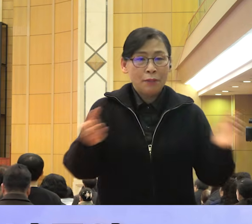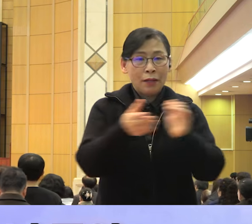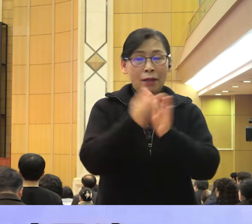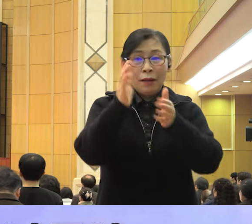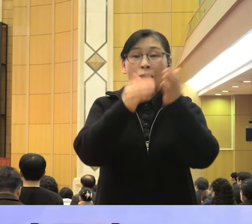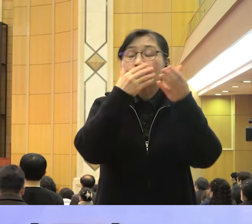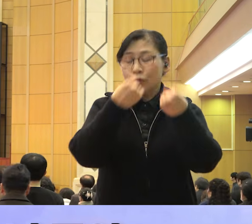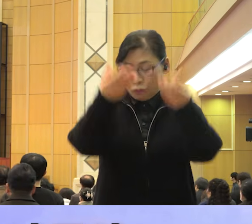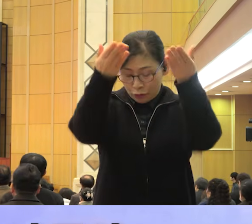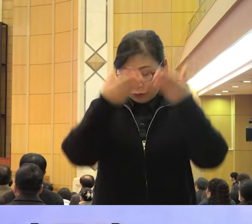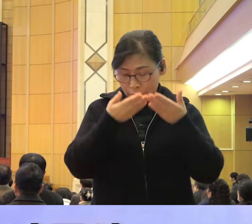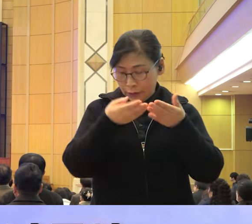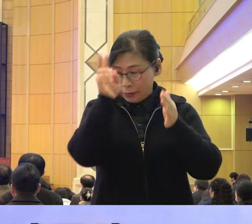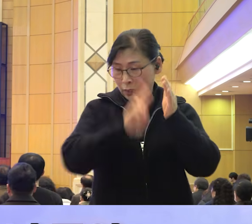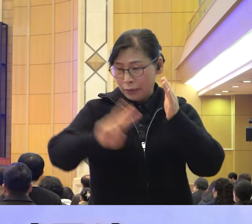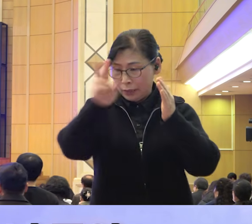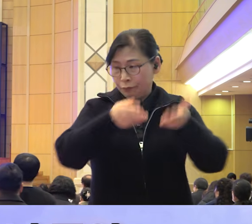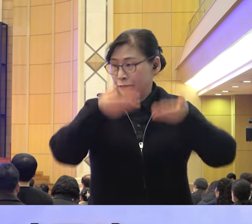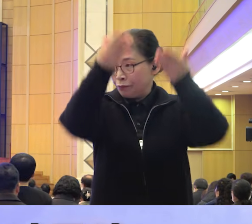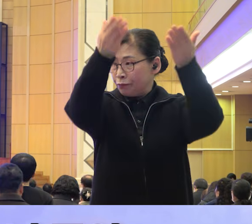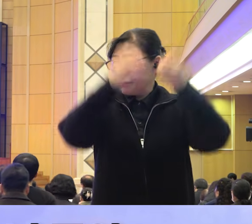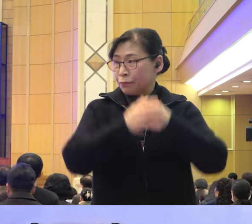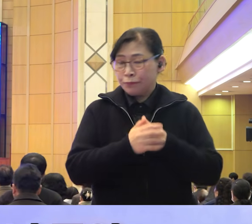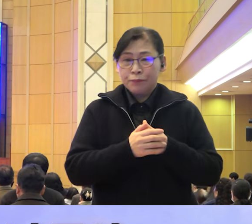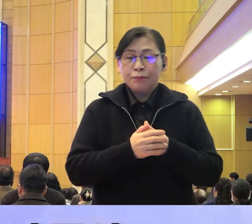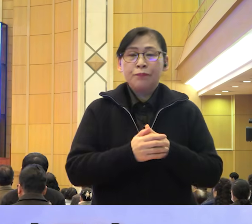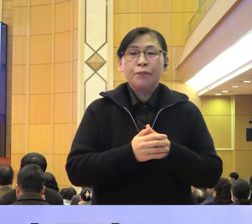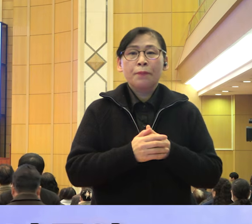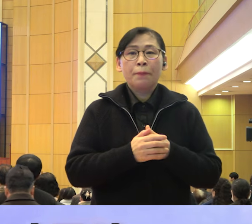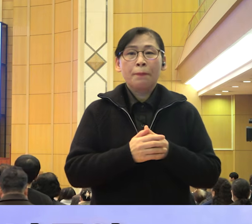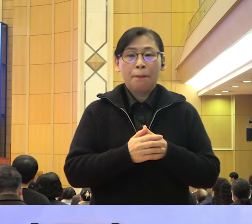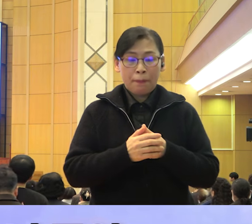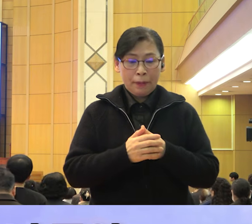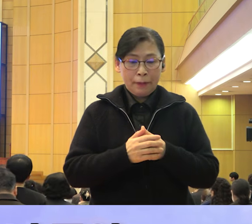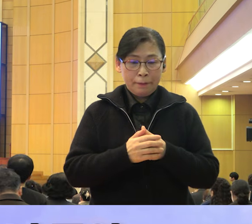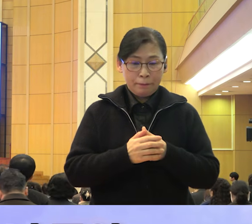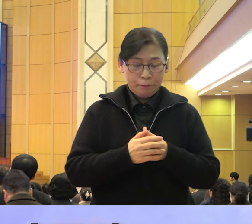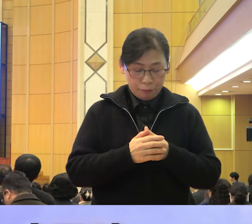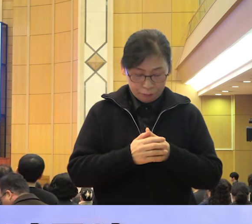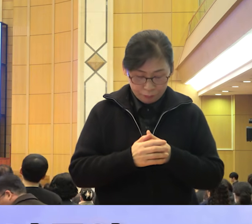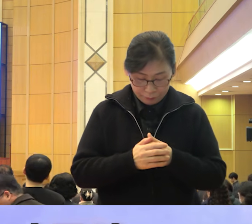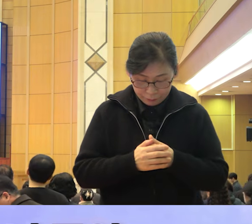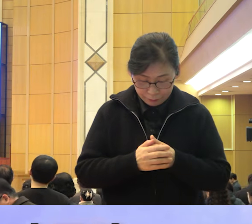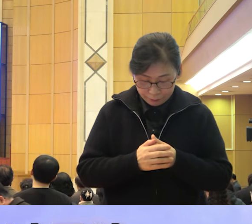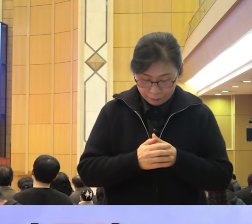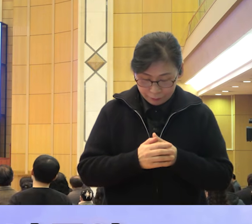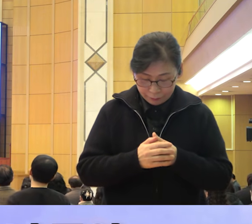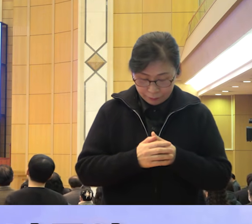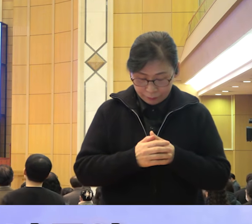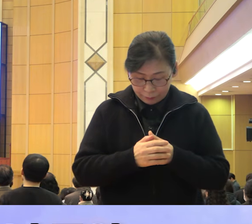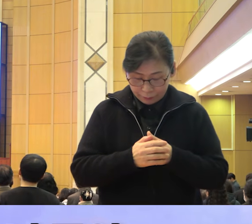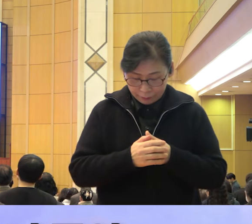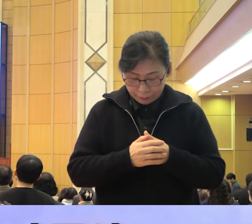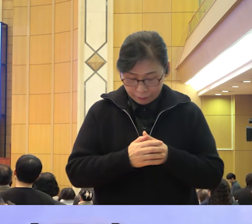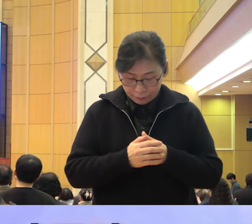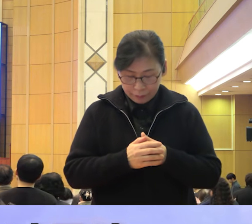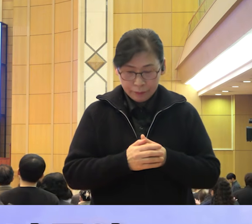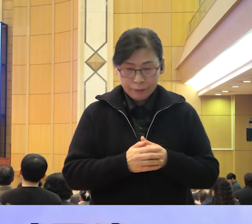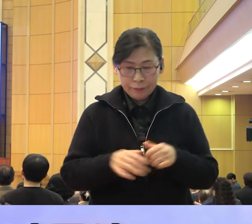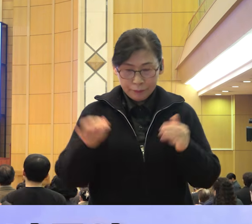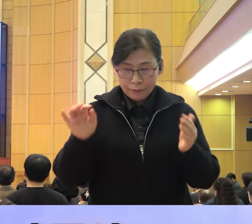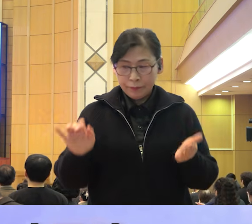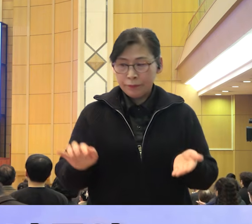하나님 축복해 주시니 찬양, 하나님 축복해 주시니, 하나님 치료해 주시니 찬양하고 축도함으로 마치겠습니다.